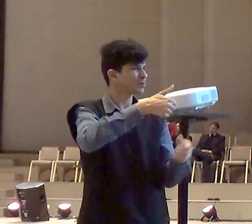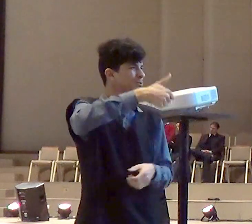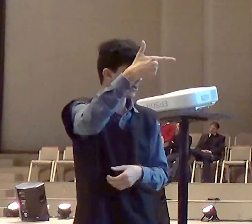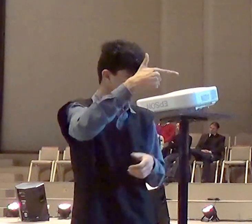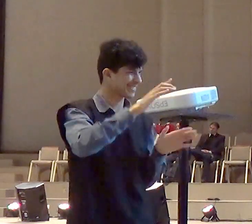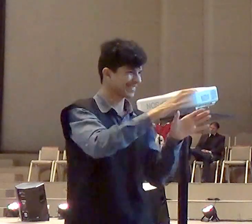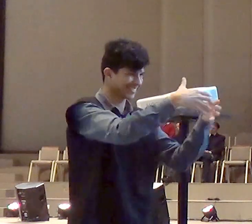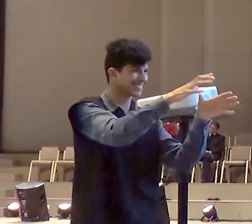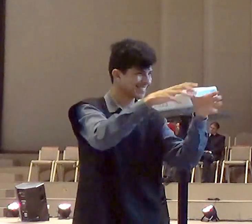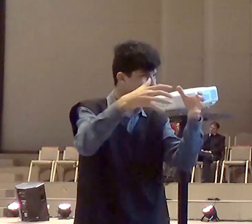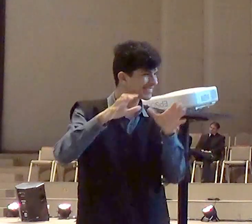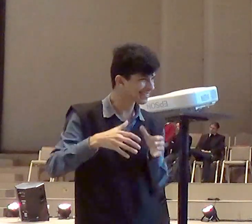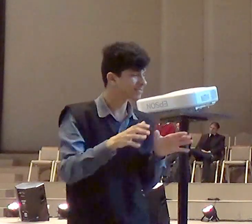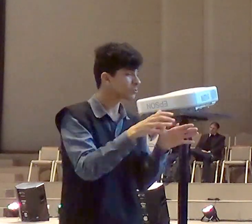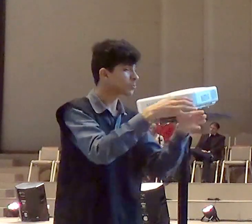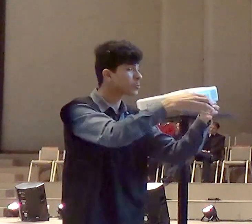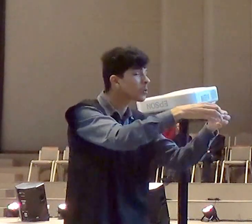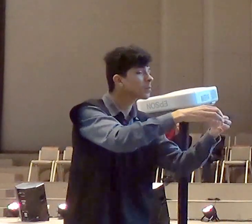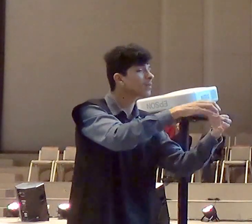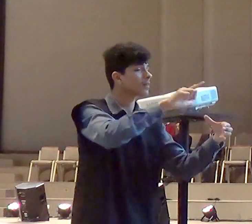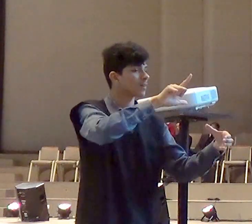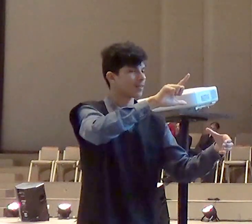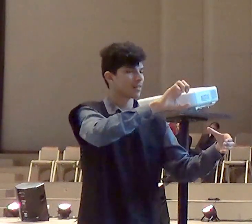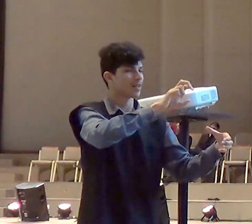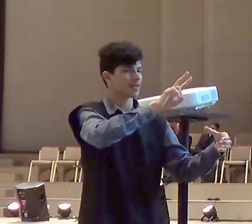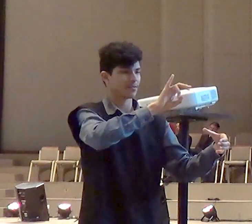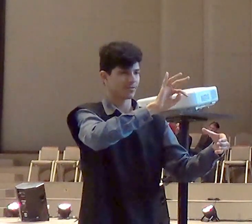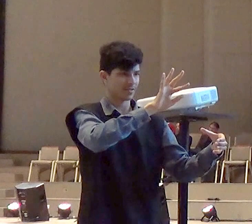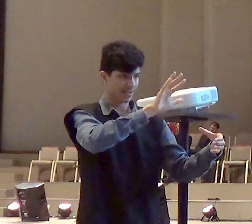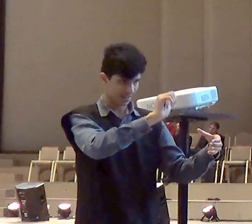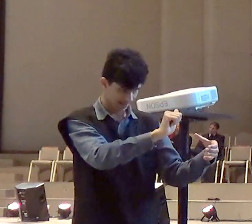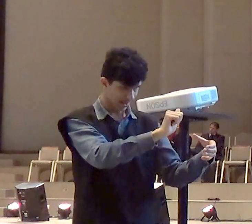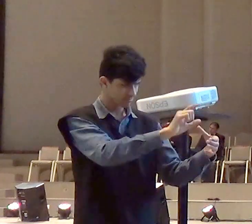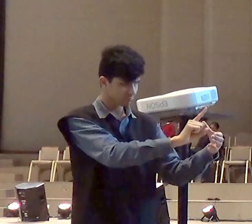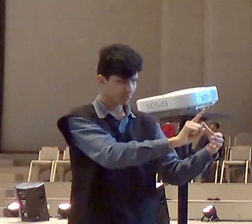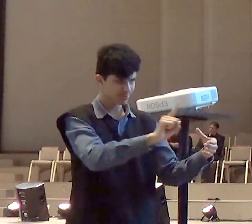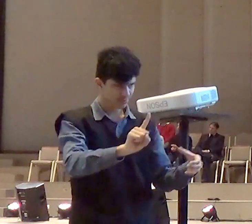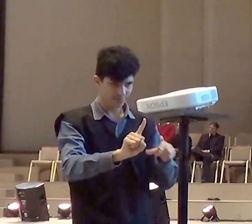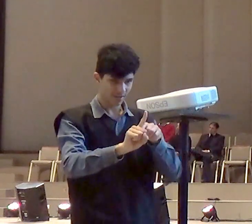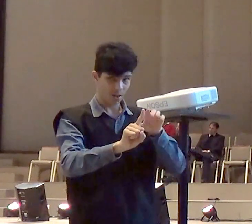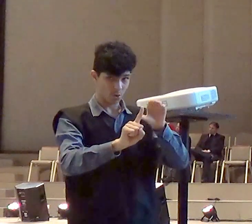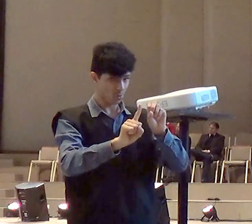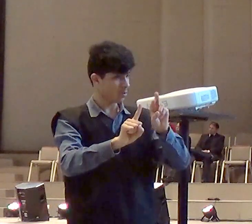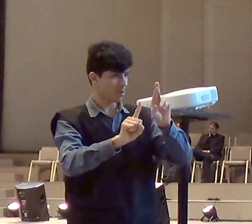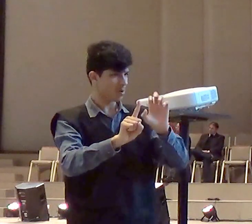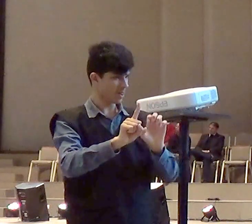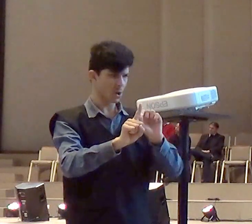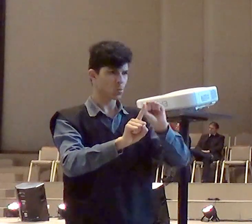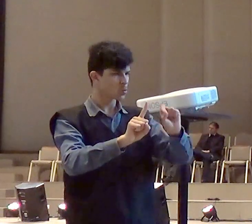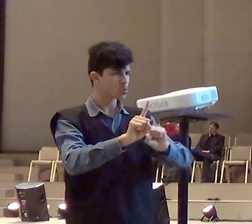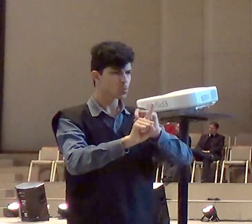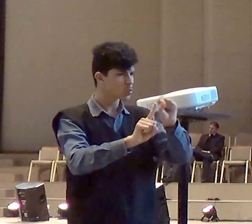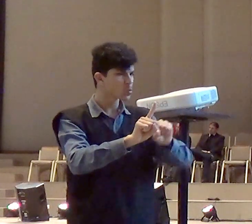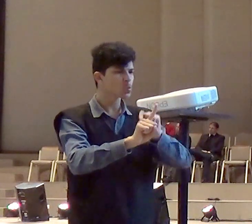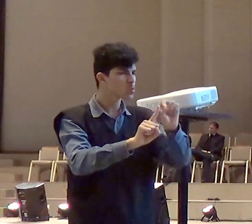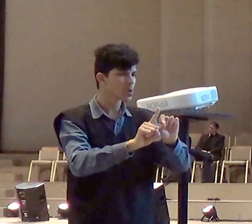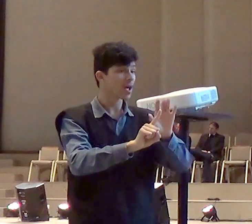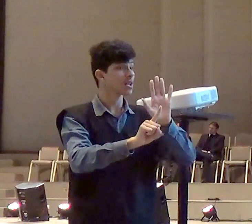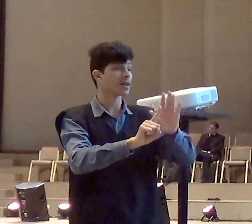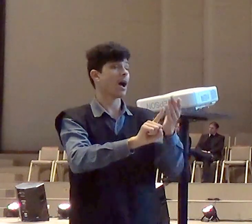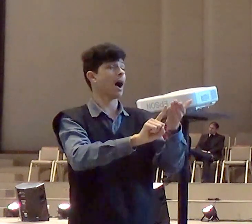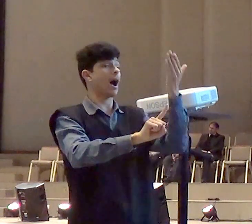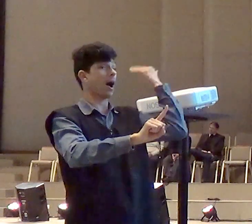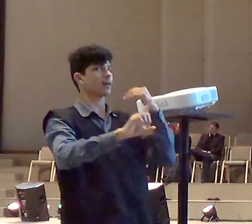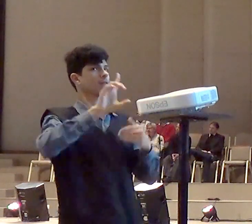Levitas e Deus havia dado uma ordem a Moisés de consagrar Arão